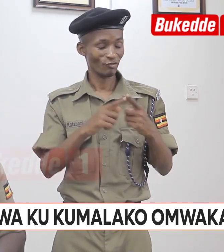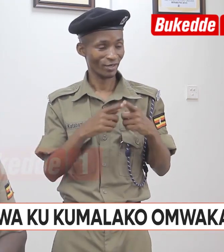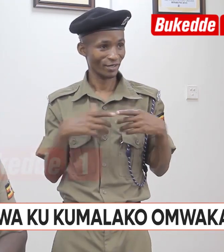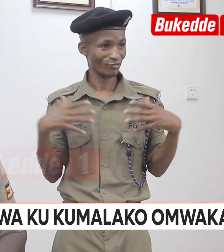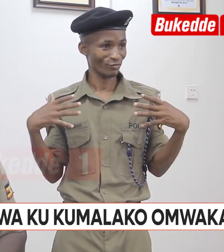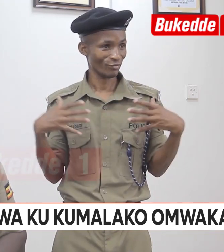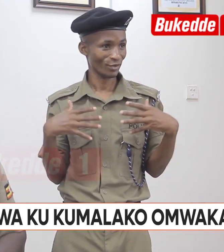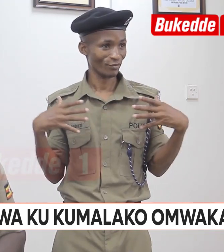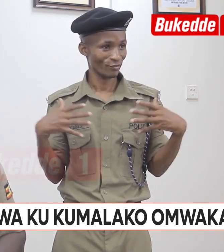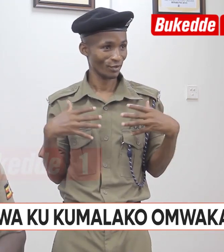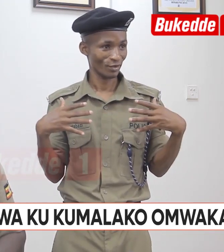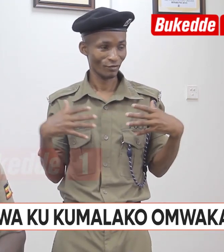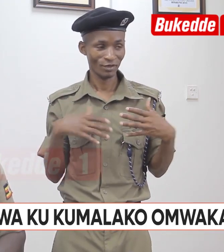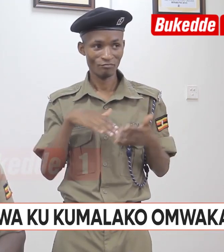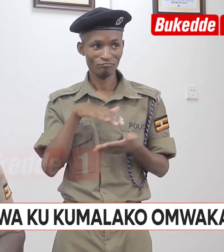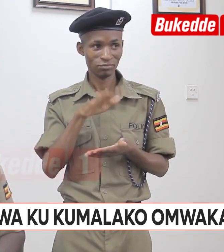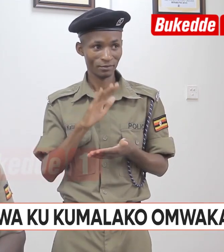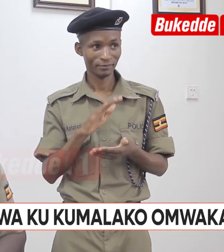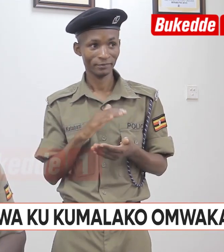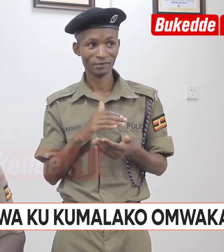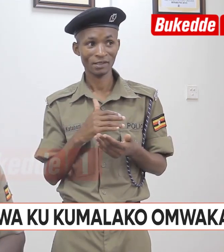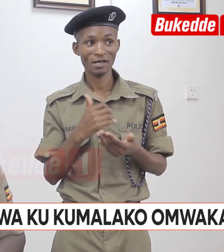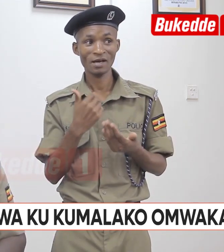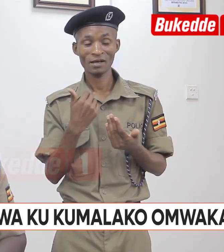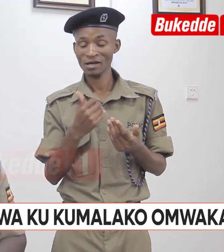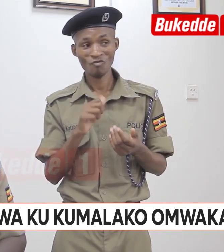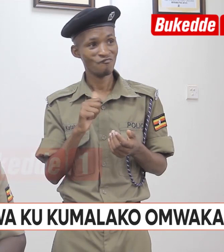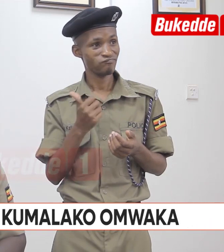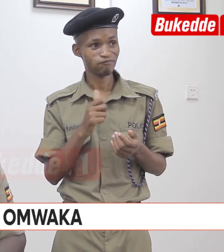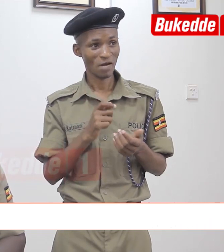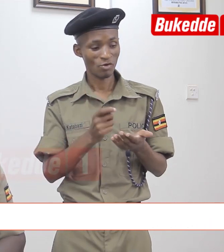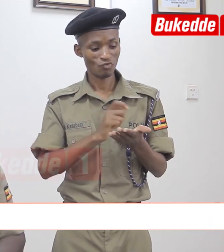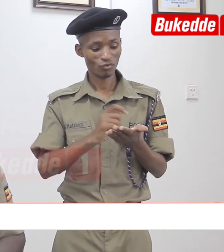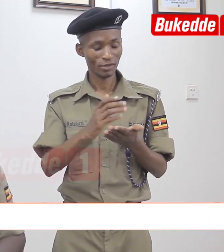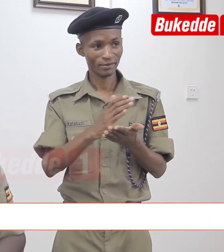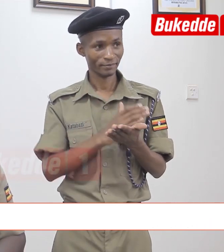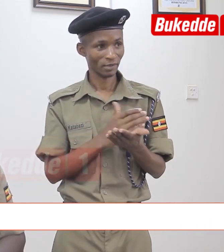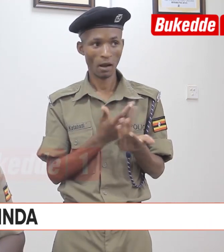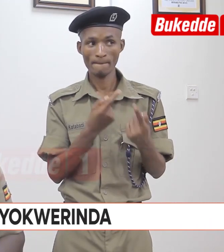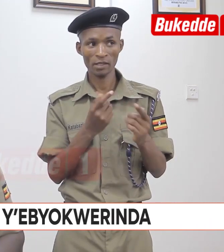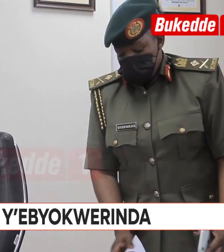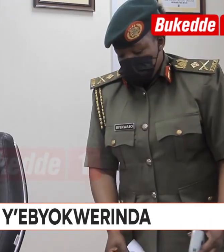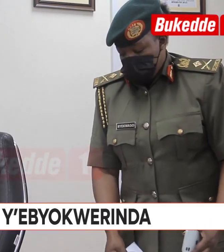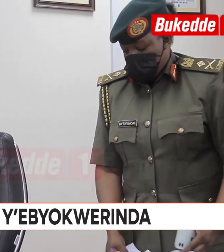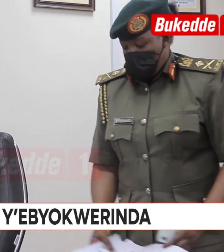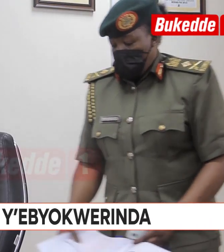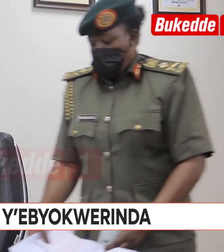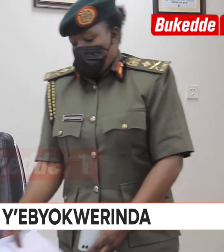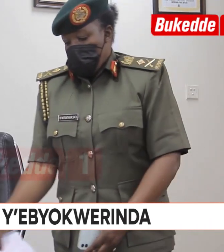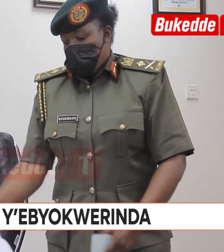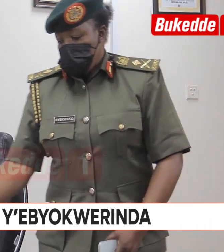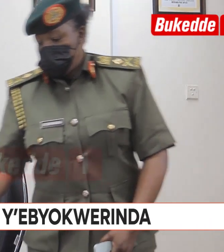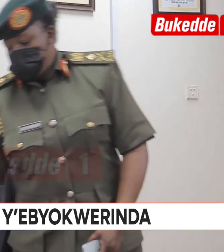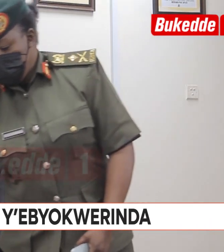amaanyi nakati abadde tetunaba kumuggyako statement naye tumusaba jje atuwe statement. Omwogezi w'eggye